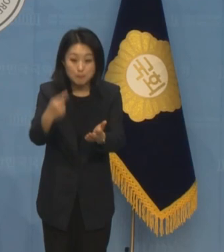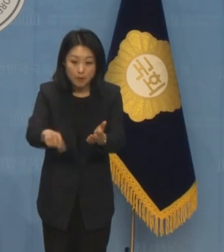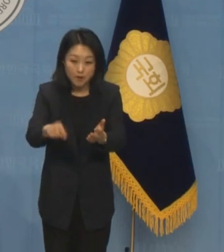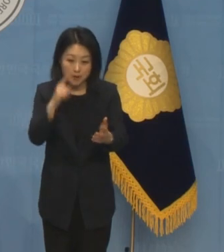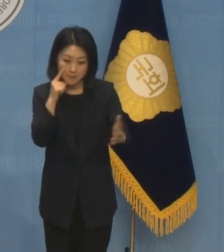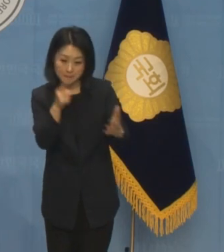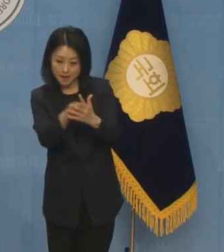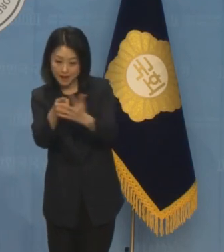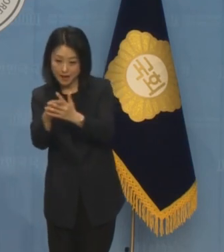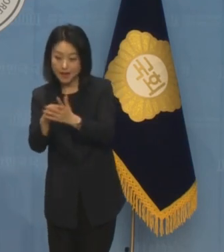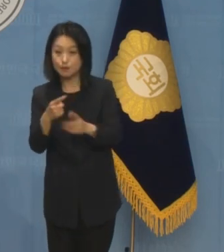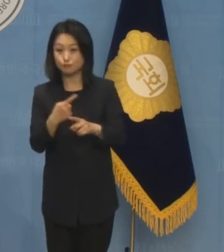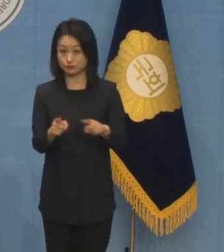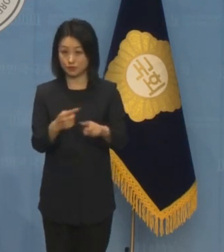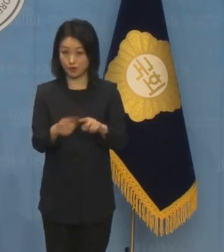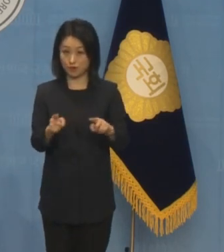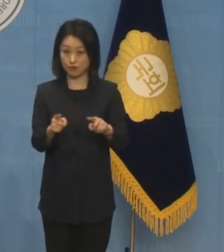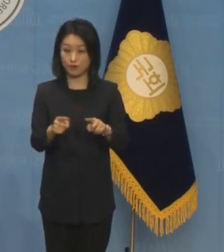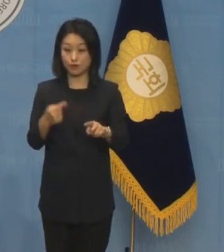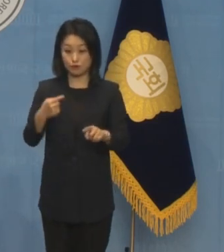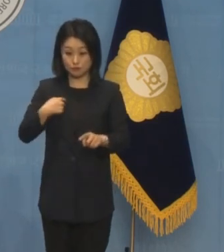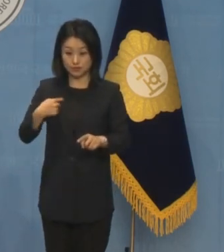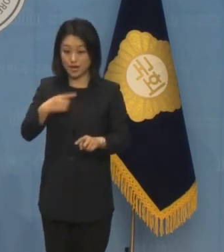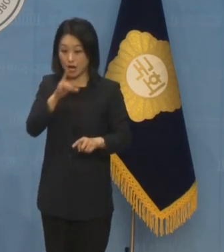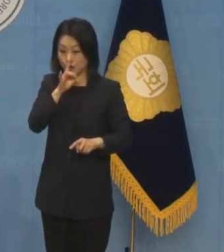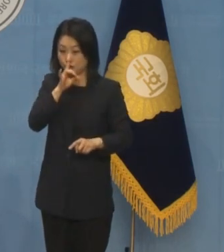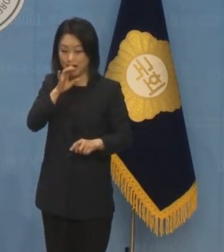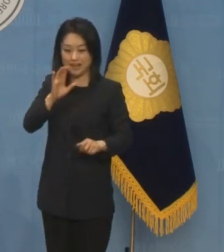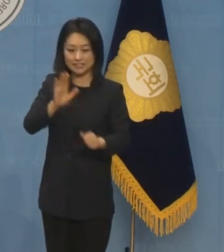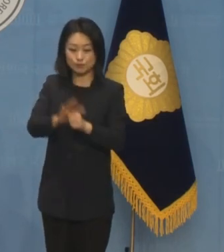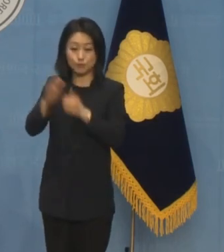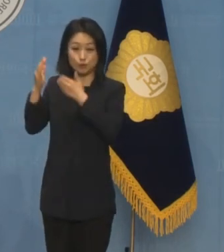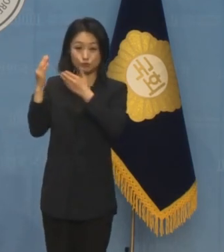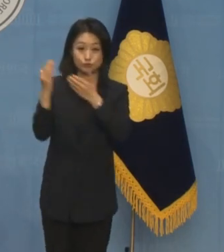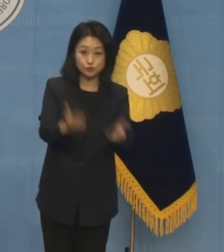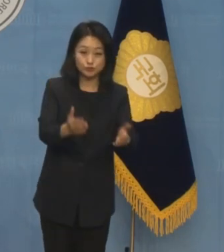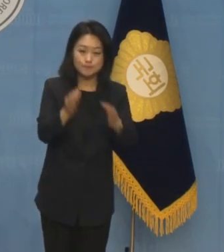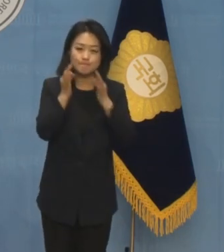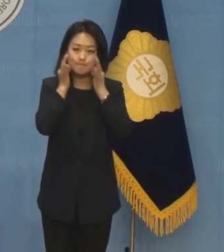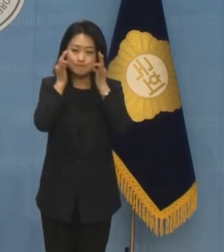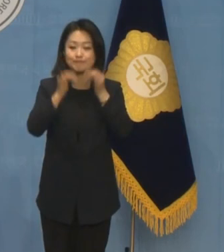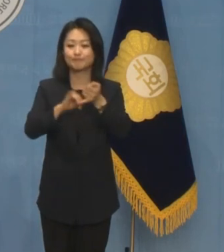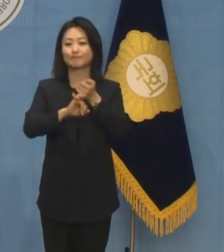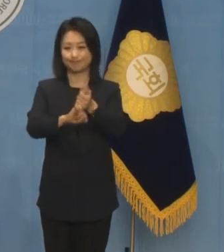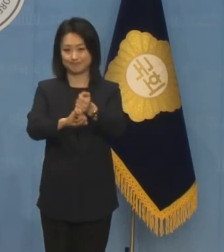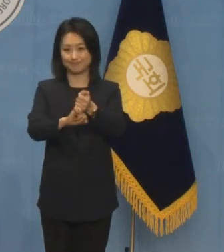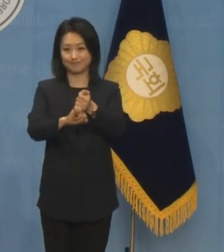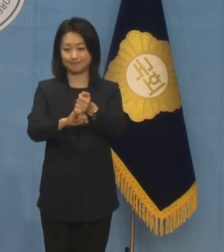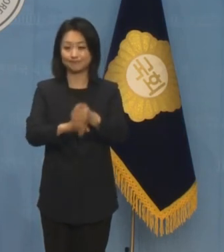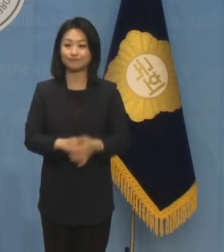현안을 분석하고 중앙에서 지원하는 데 당의 모든 역량을 쏟아부을 것입니다.